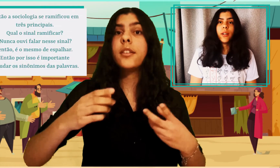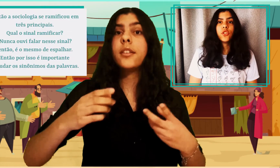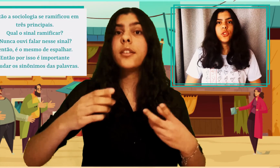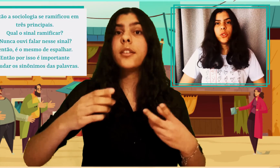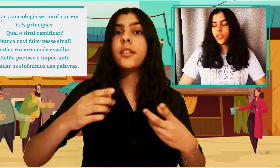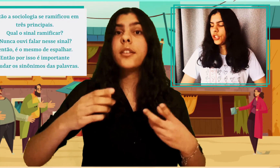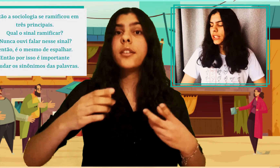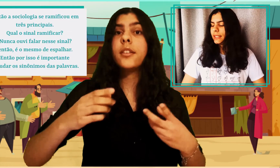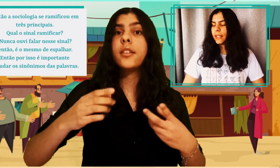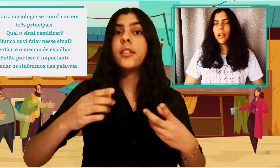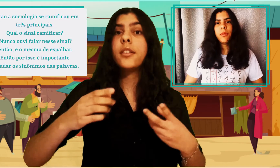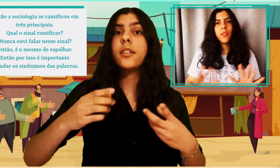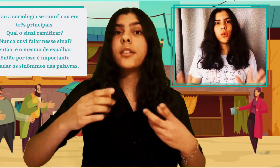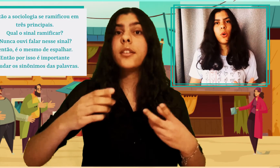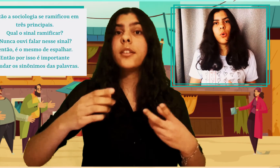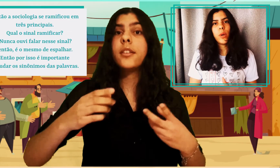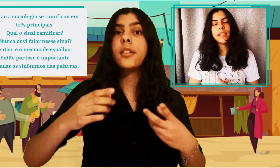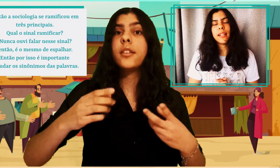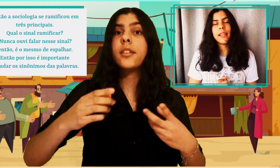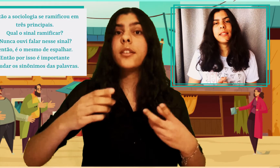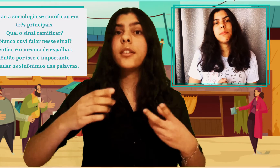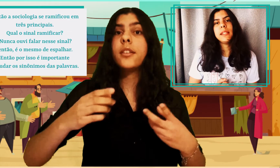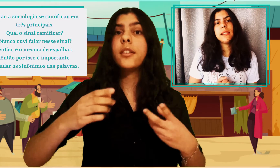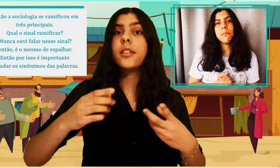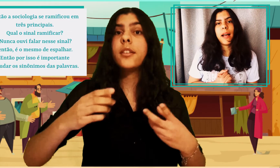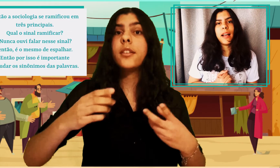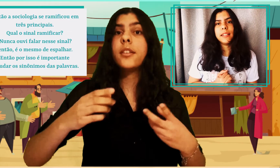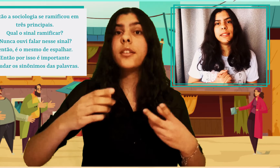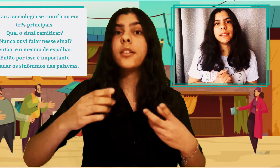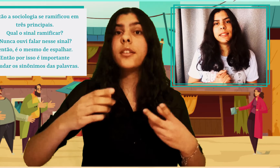Então, a sociologia se ramificou em 3